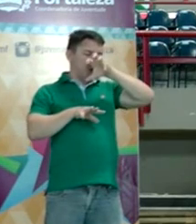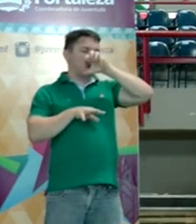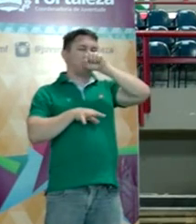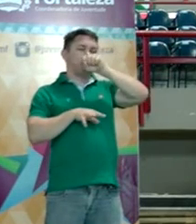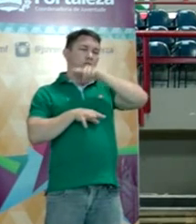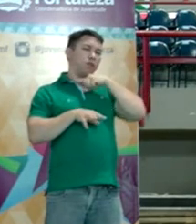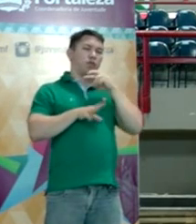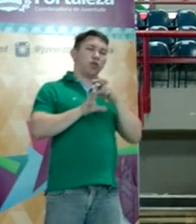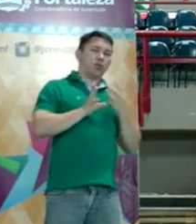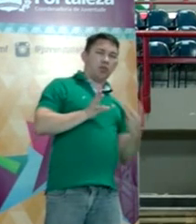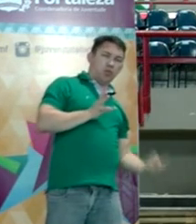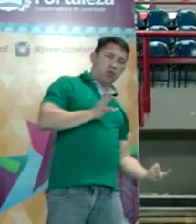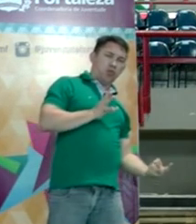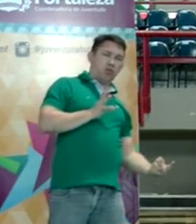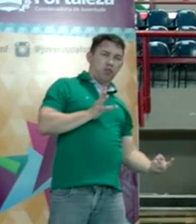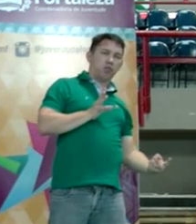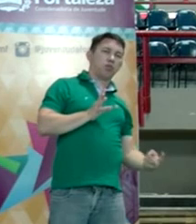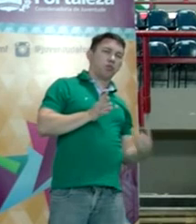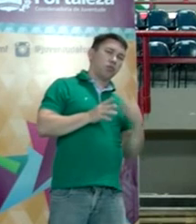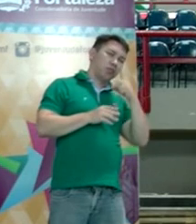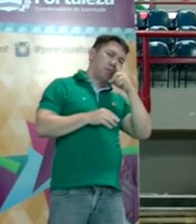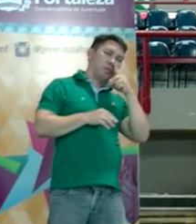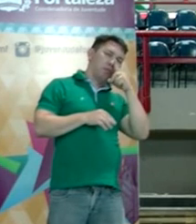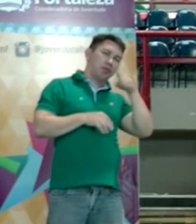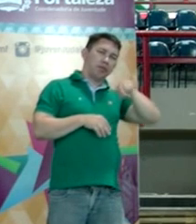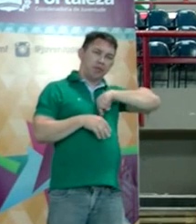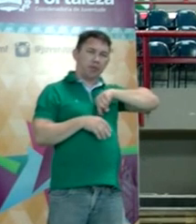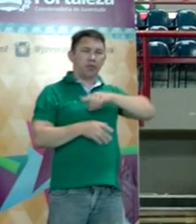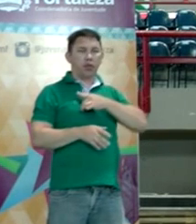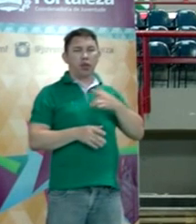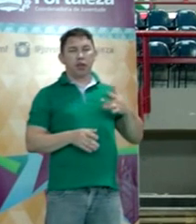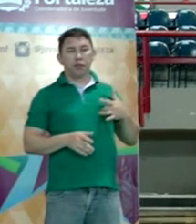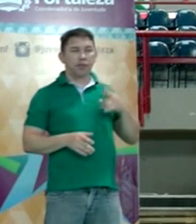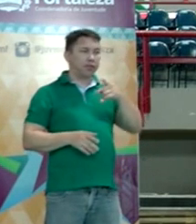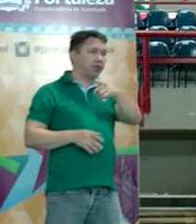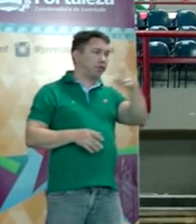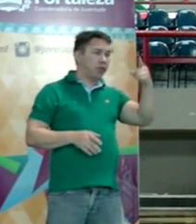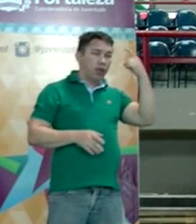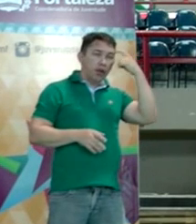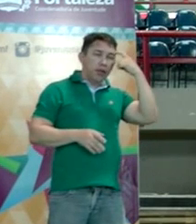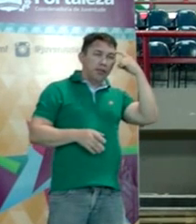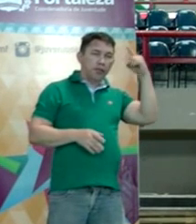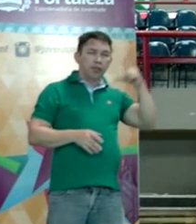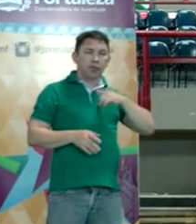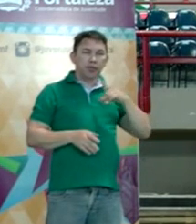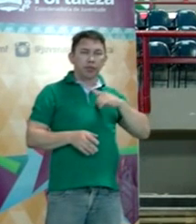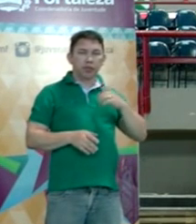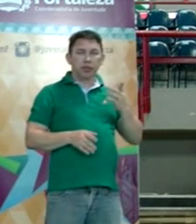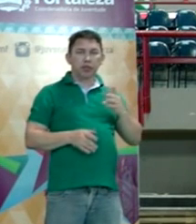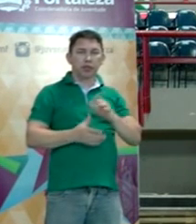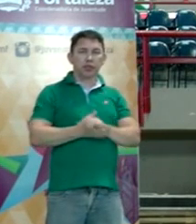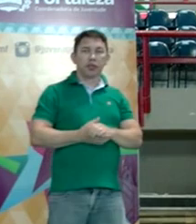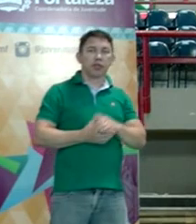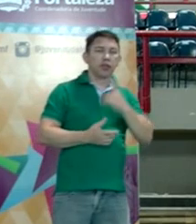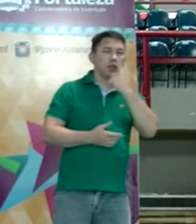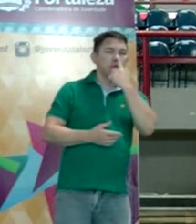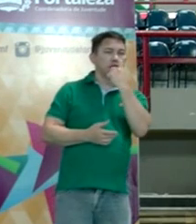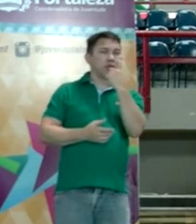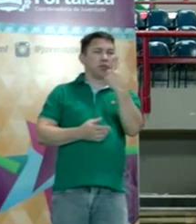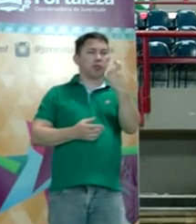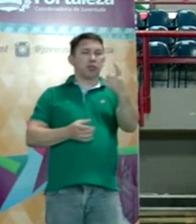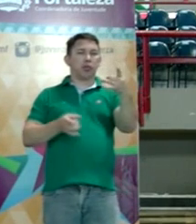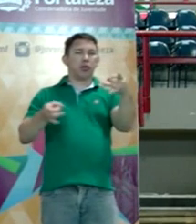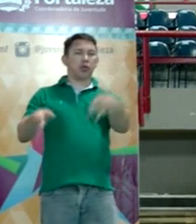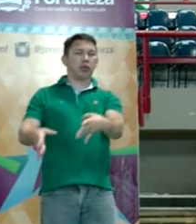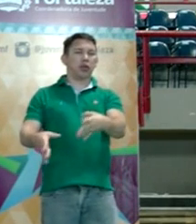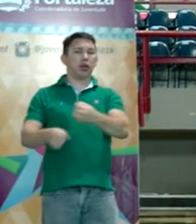petróleo sobre a pessoa, os gases, o que eles podiam fazer. Olha, raciocina no petróleo como um treco que está apodrecendo há milhões